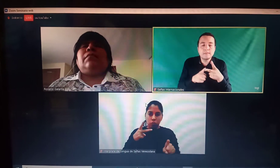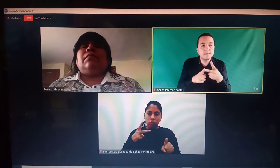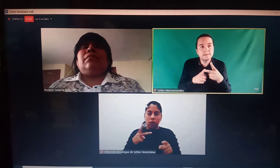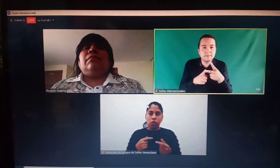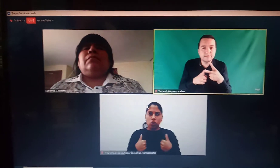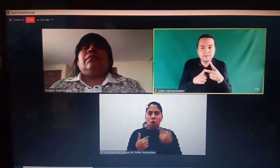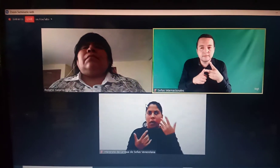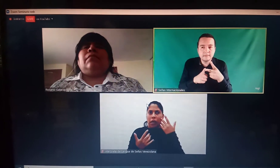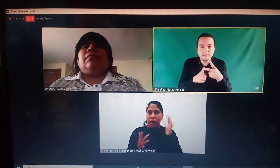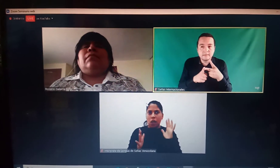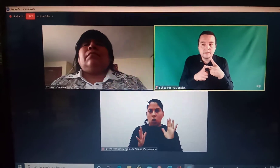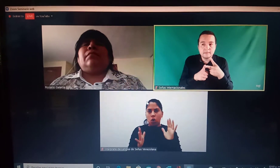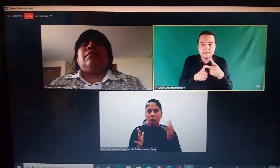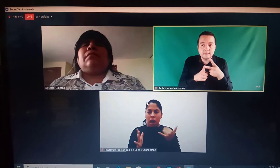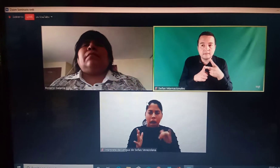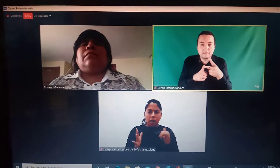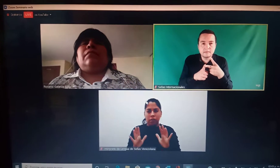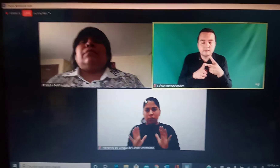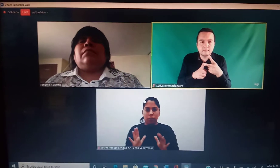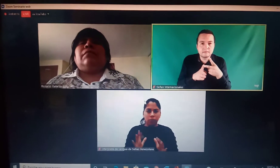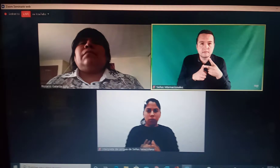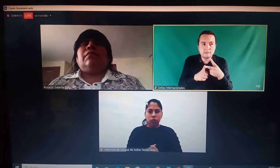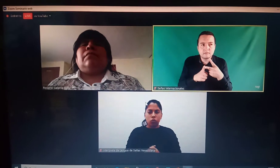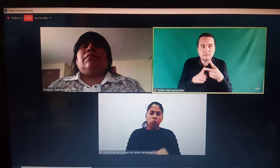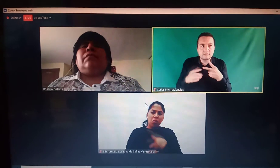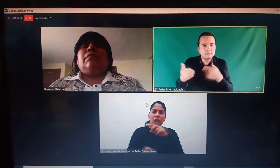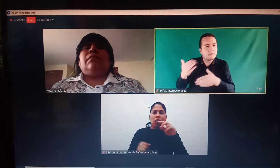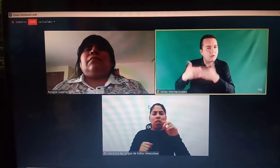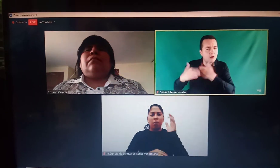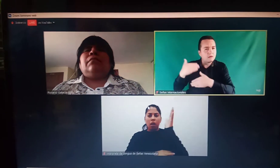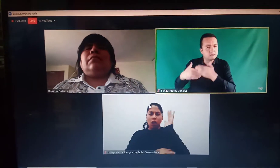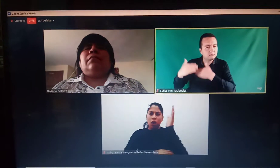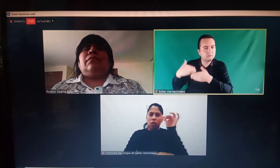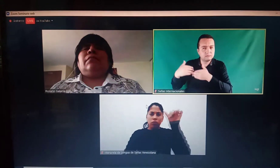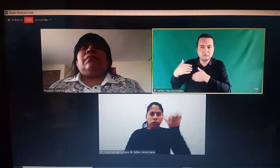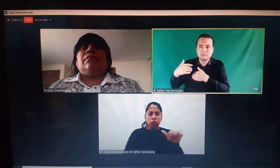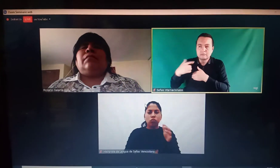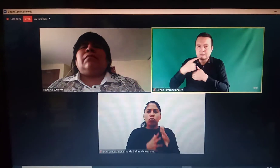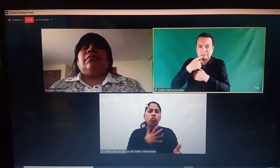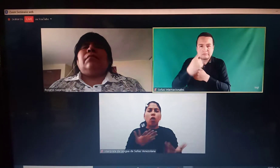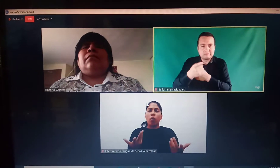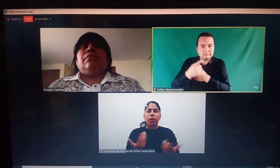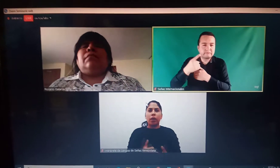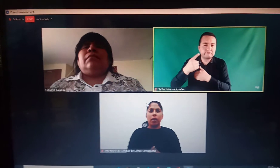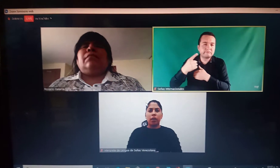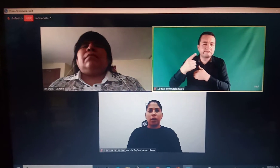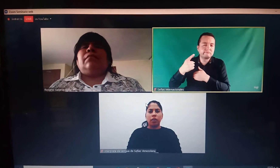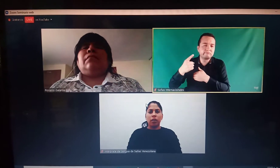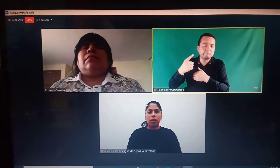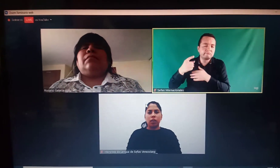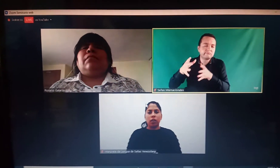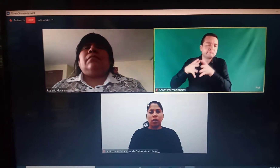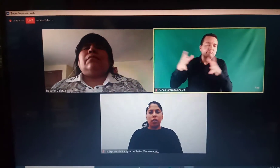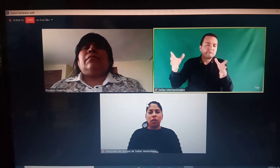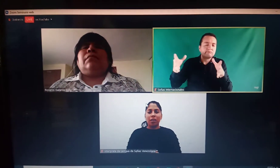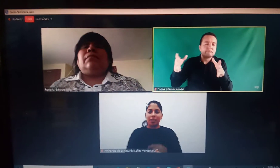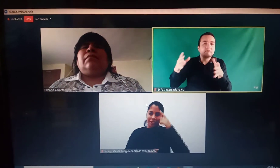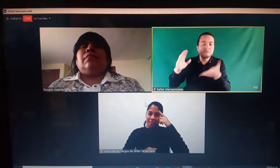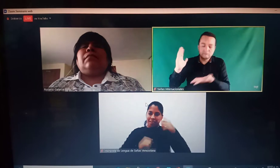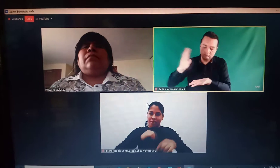varias, hablaban en general también en otras exposiciones sobre el uso de los escáneres para la